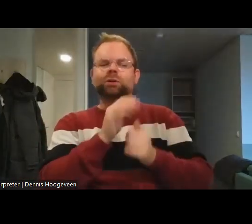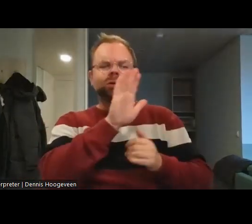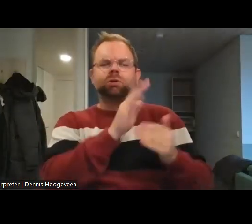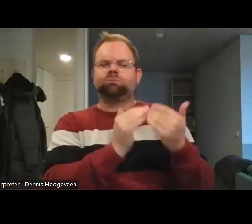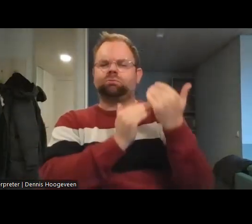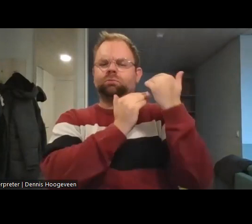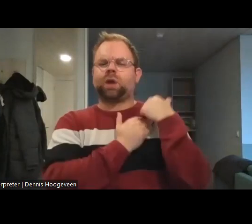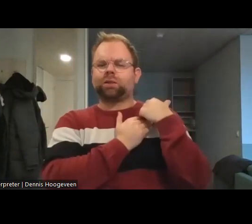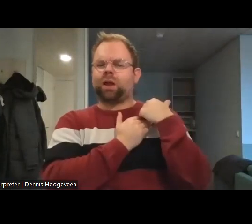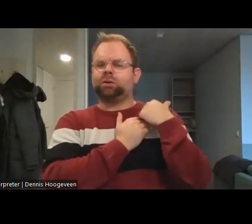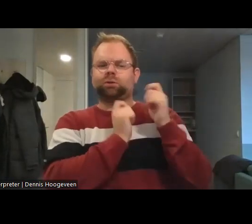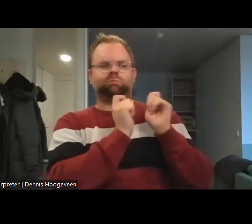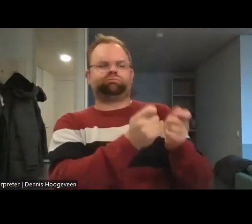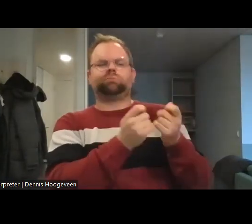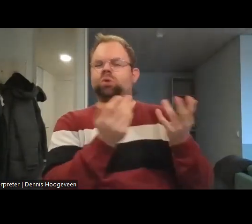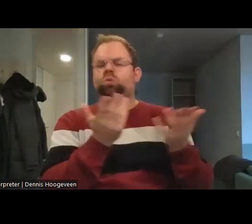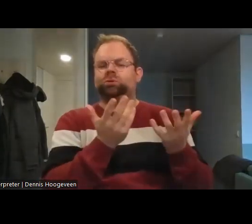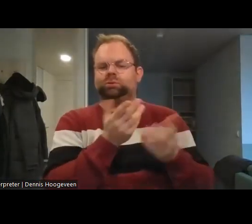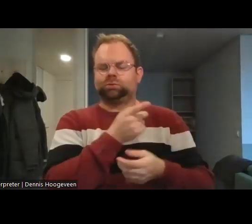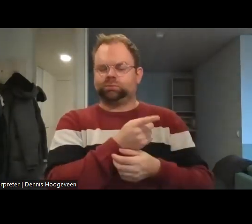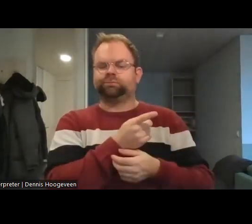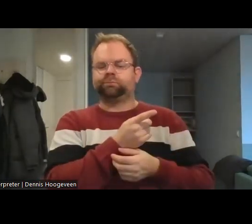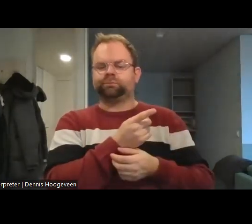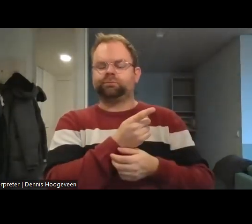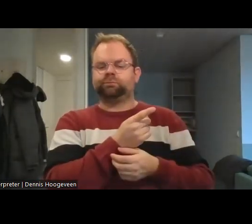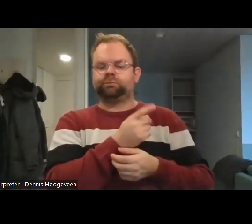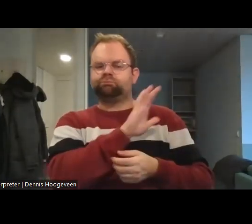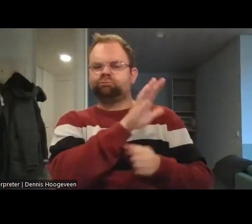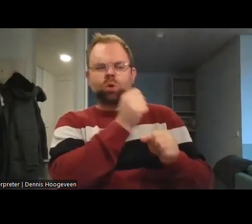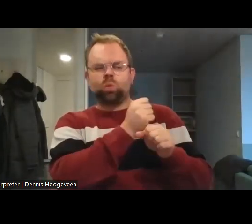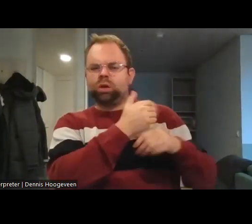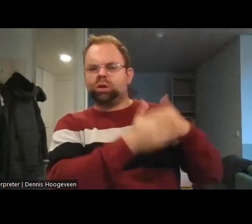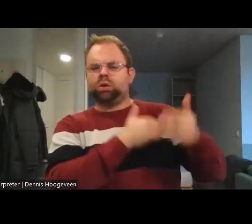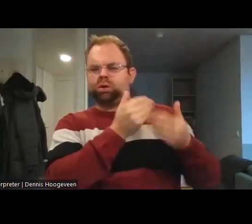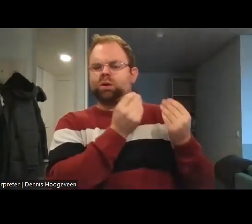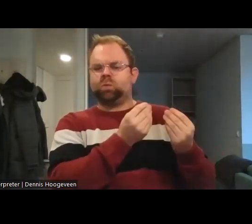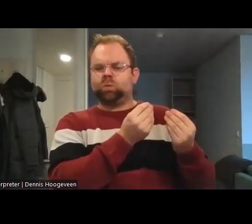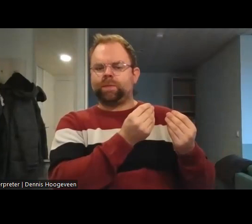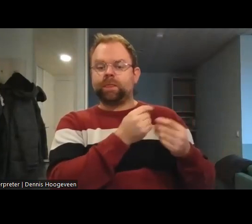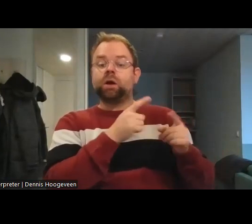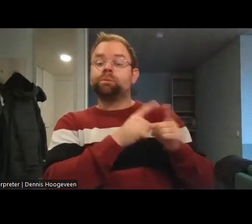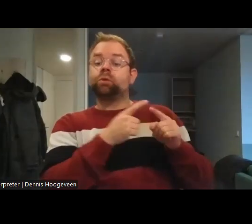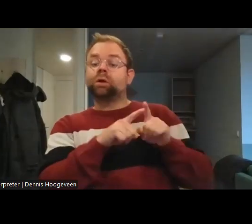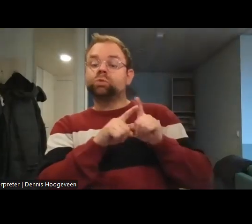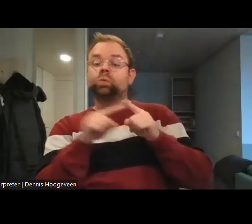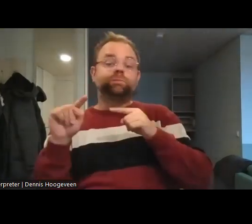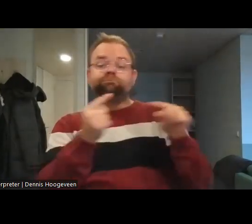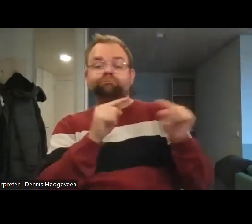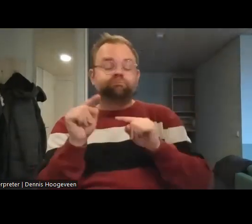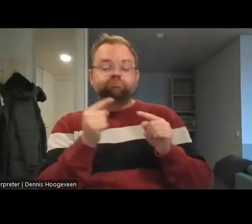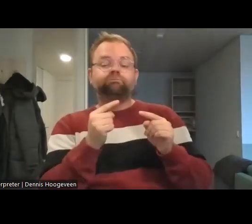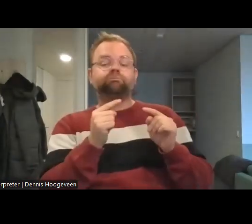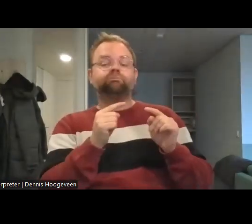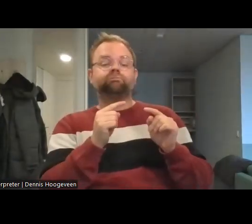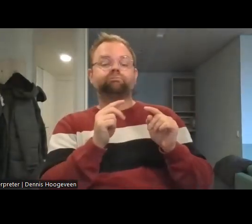et discuter des questions qui sont toujours ouvertes, comment mieux articuler